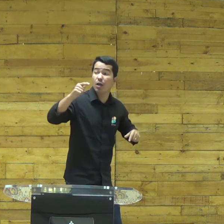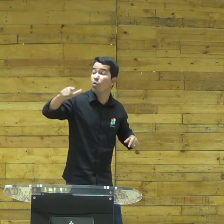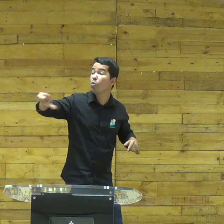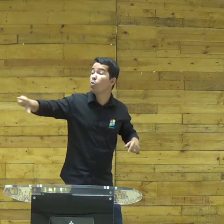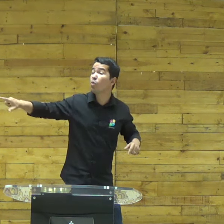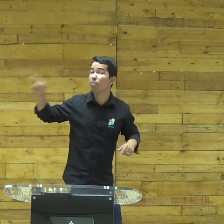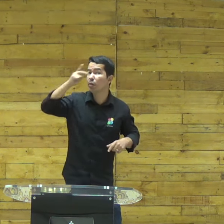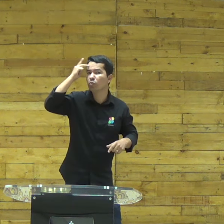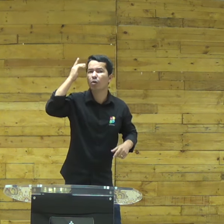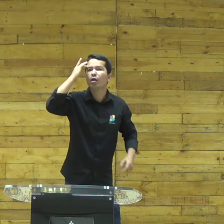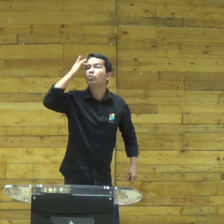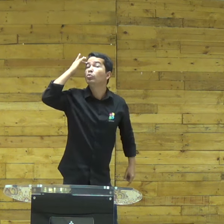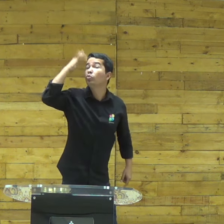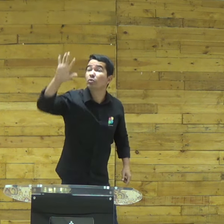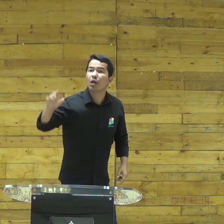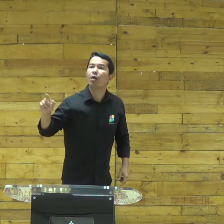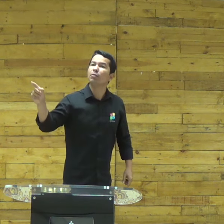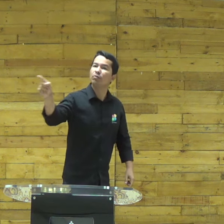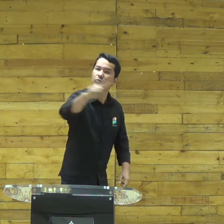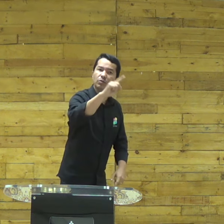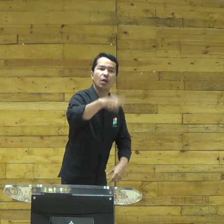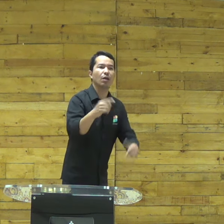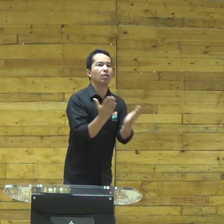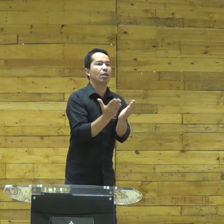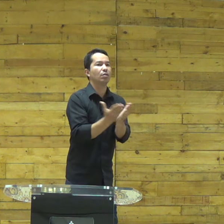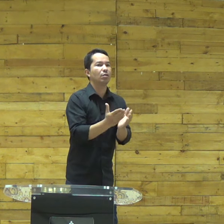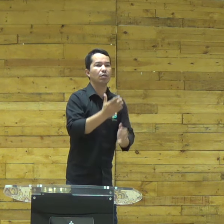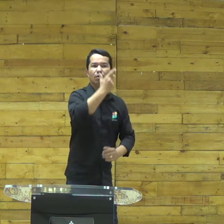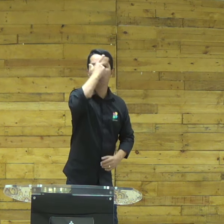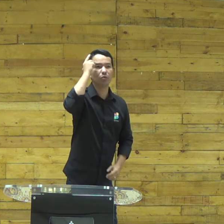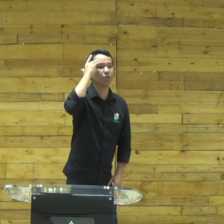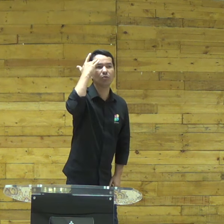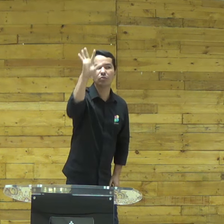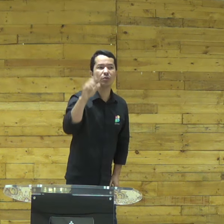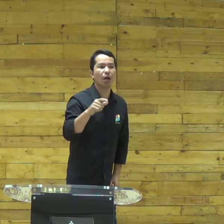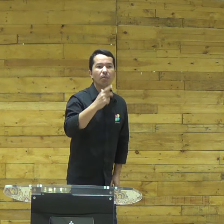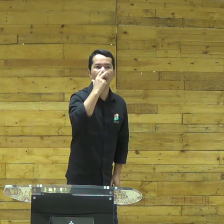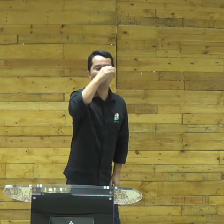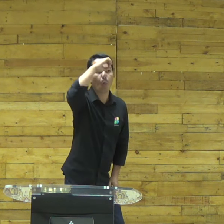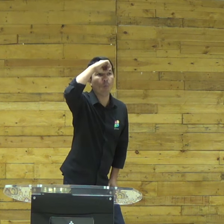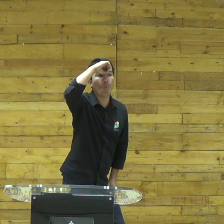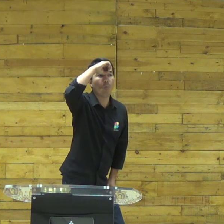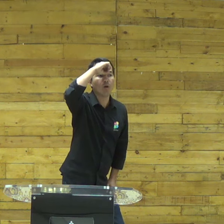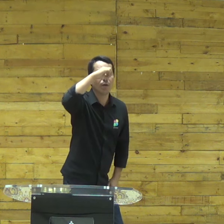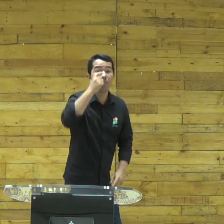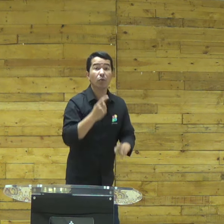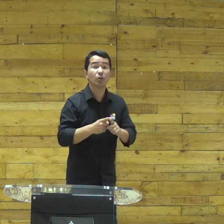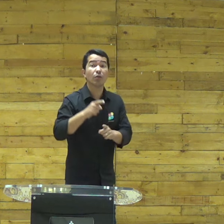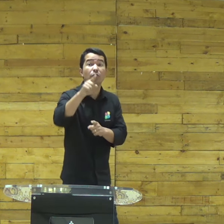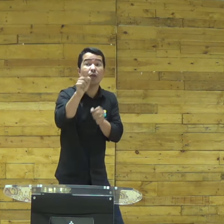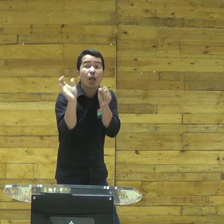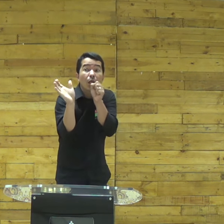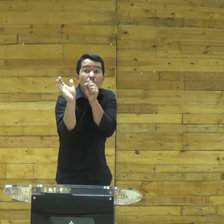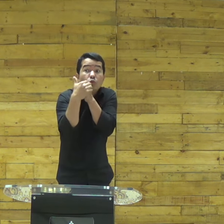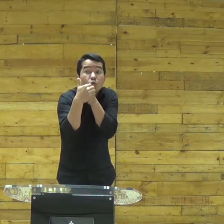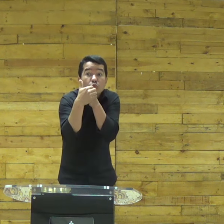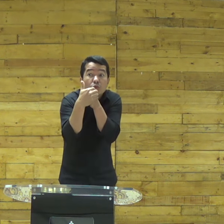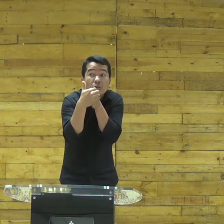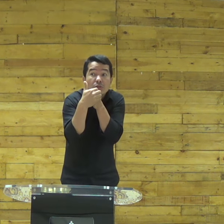realmente trabalha muito mas uma pessoa não sabe que você é crente nem imagina porque você